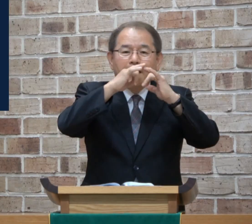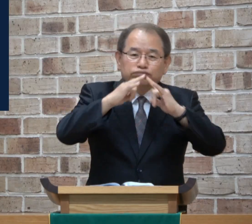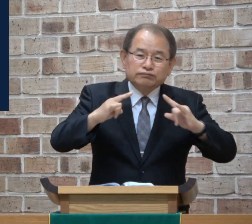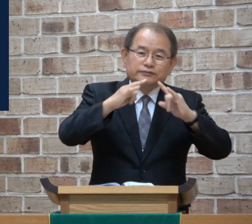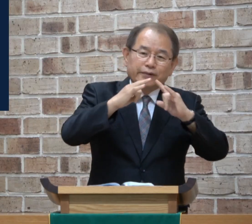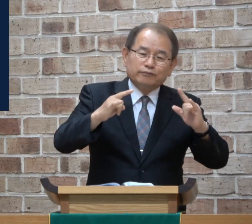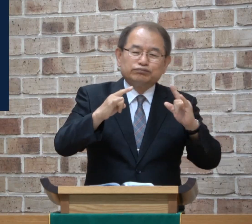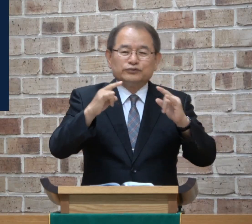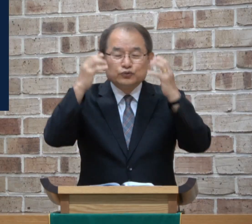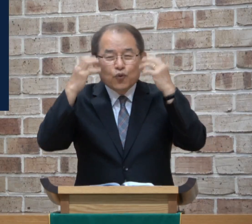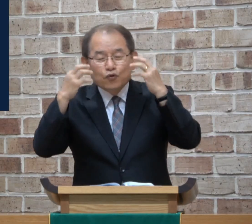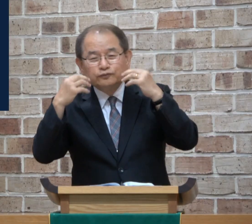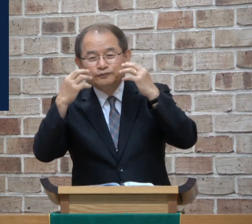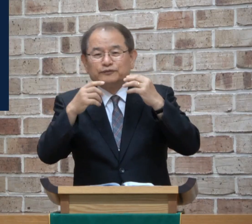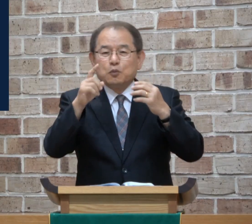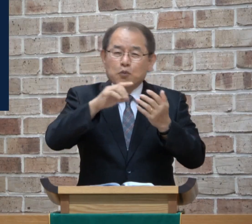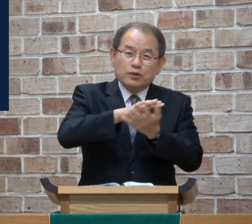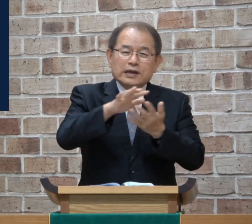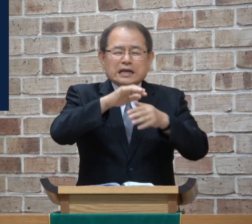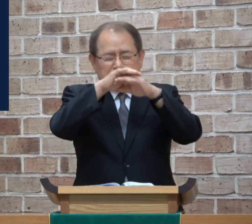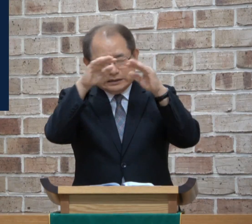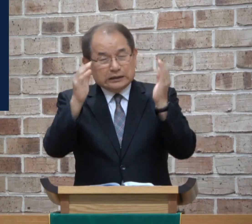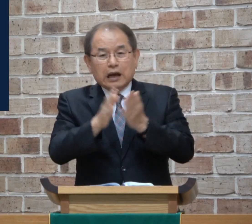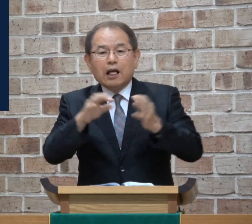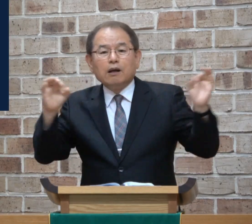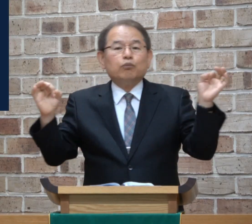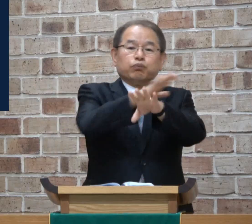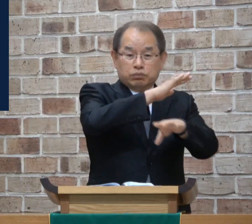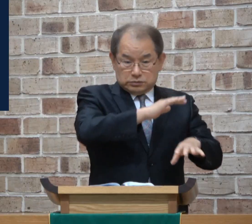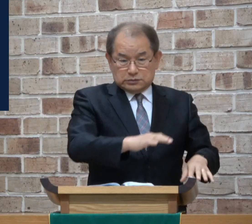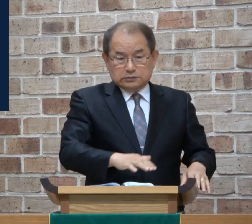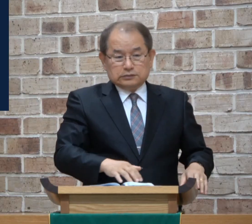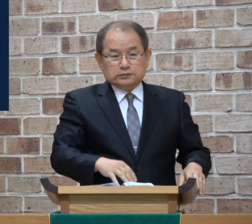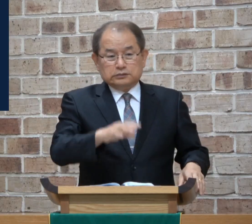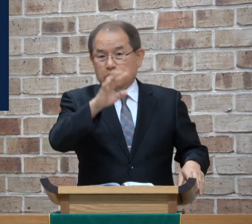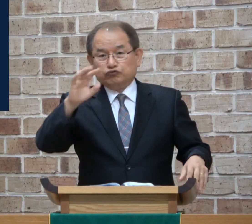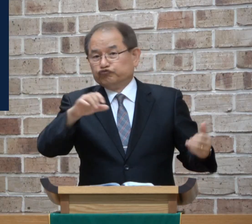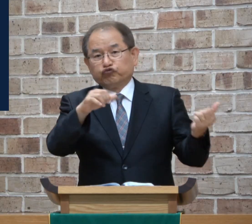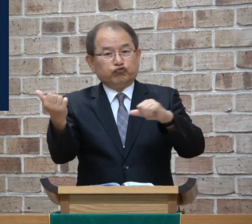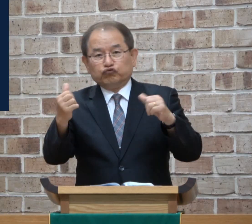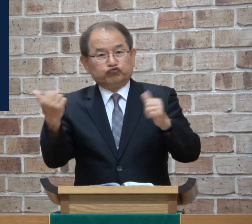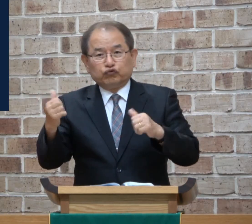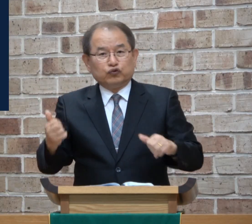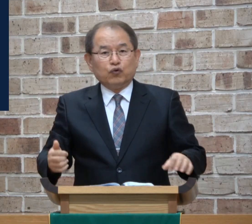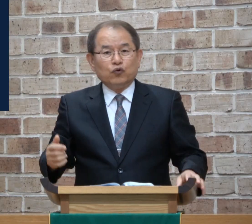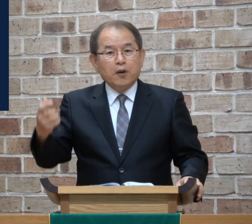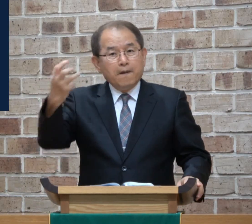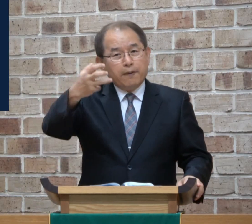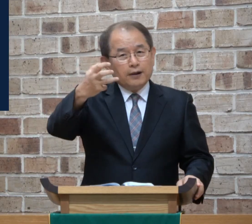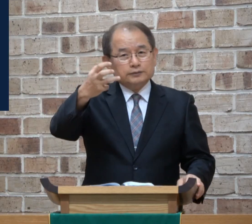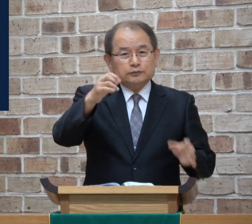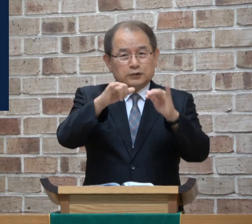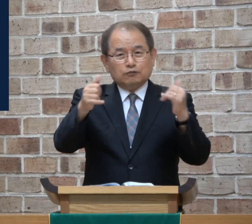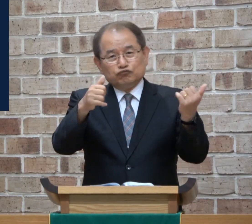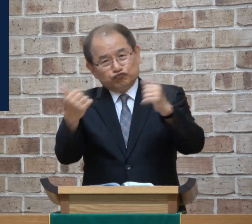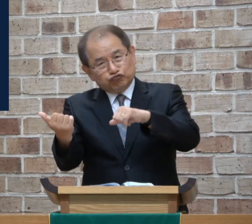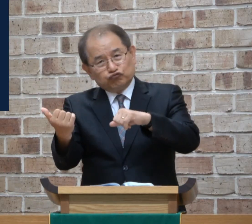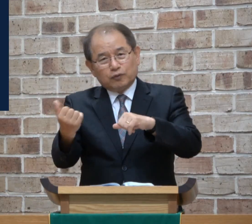그래서 학생들은 또 여름 캠프를 가고, 또 그 갔던 모든 사람들이 한밤에 정말 이 폭우로